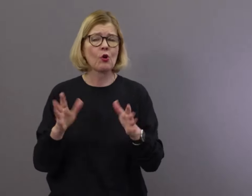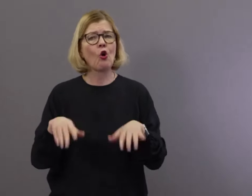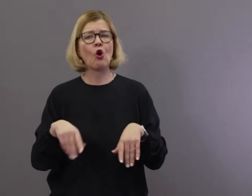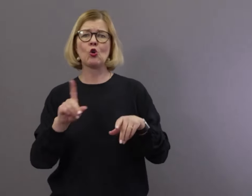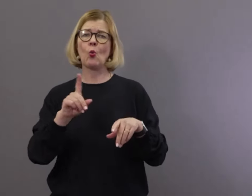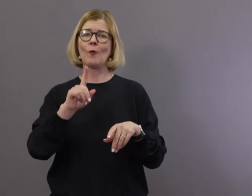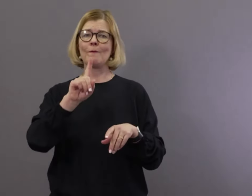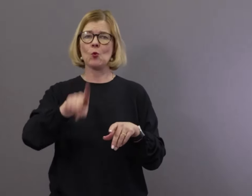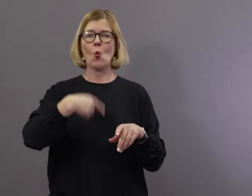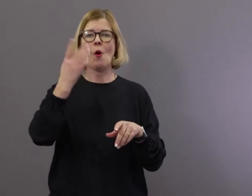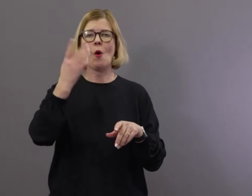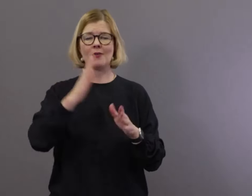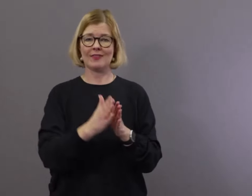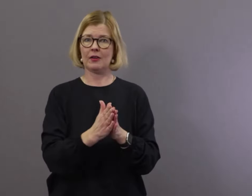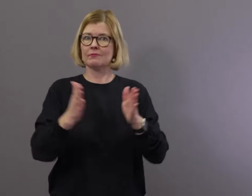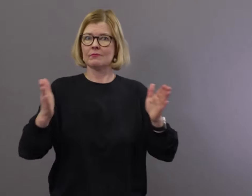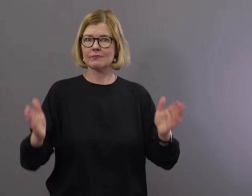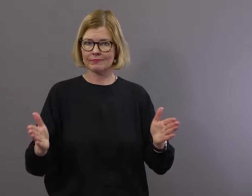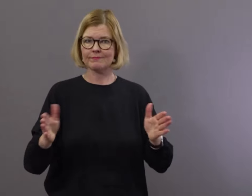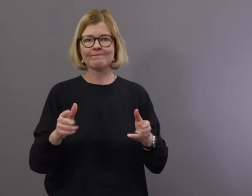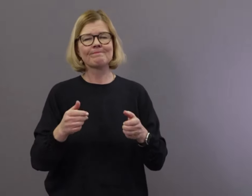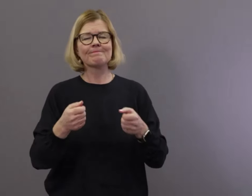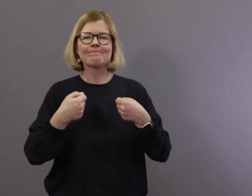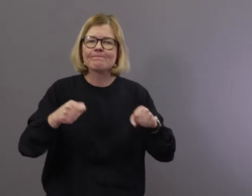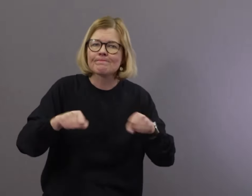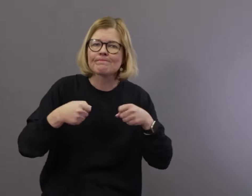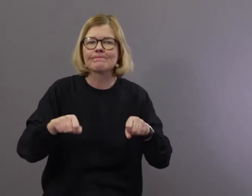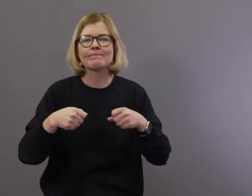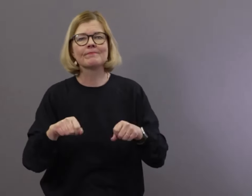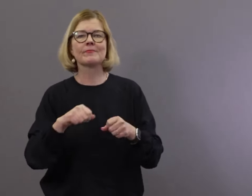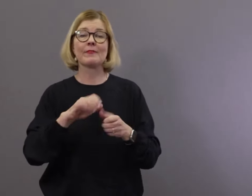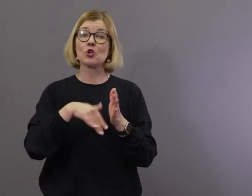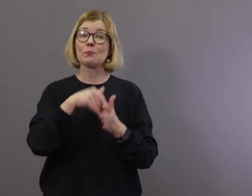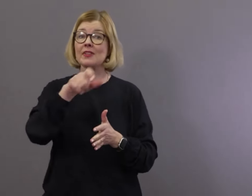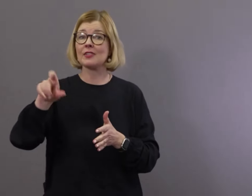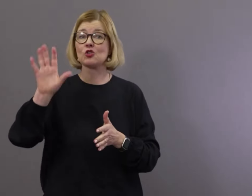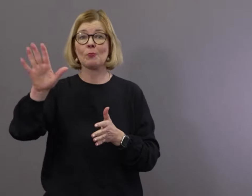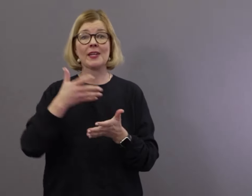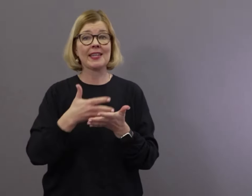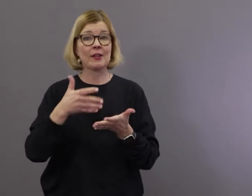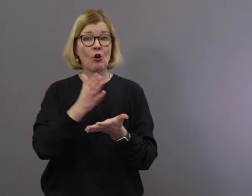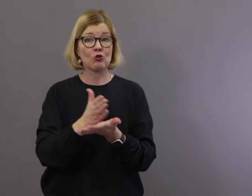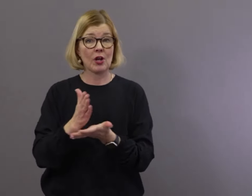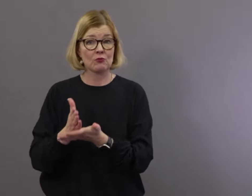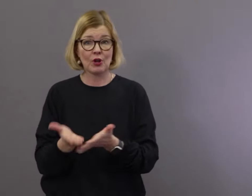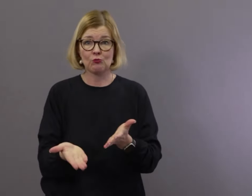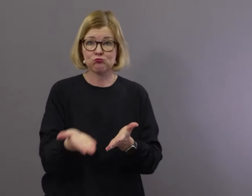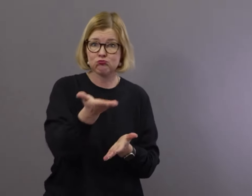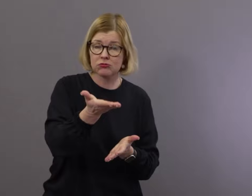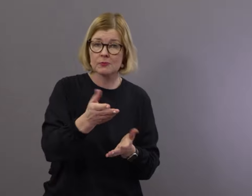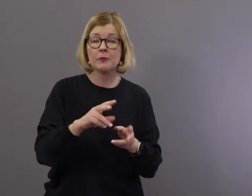on palkita henkilö tai taho, joka on ajanut viittomakielisten oikeuksia Suomessa.